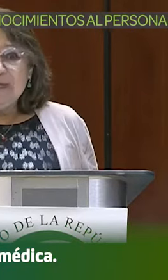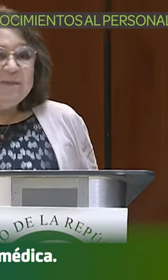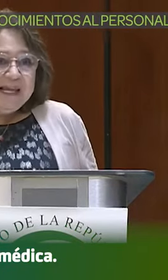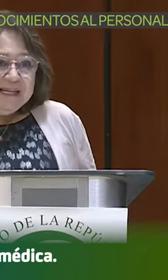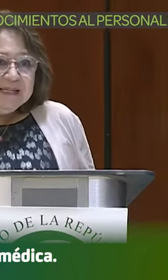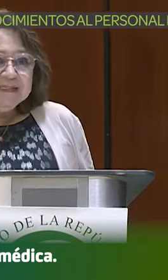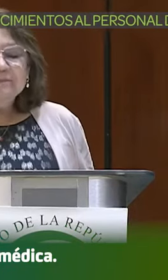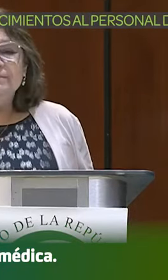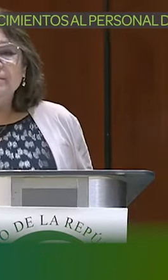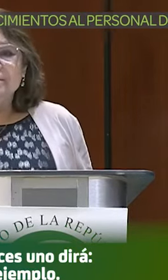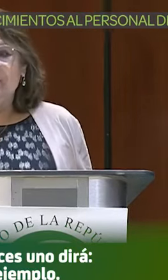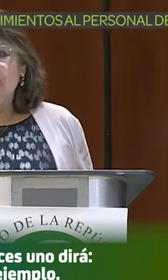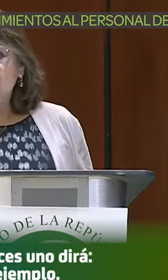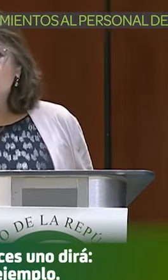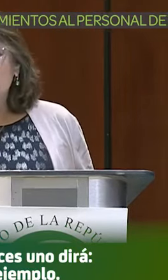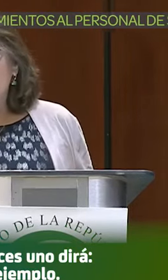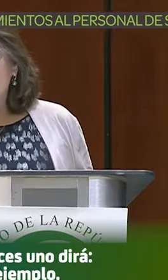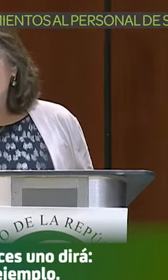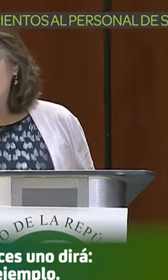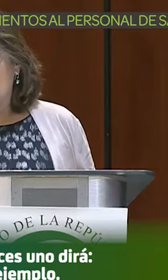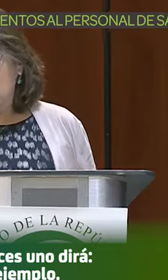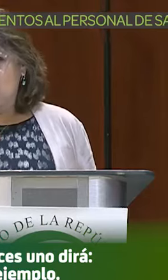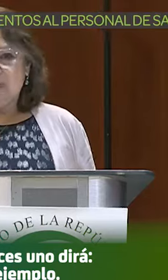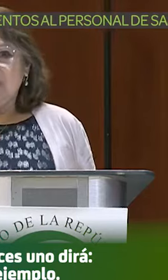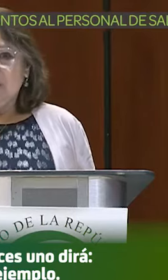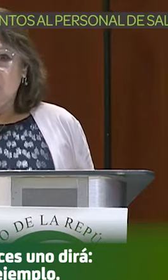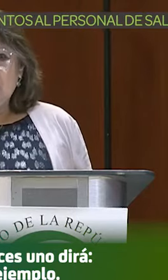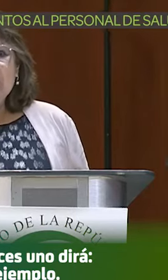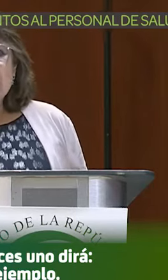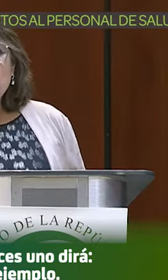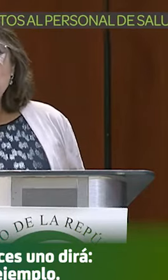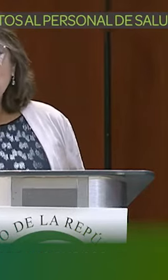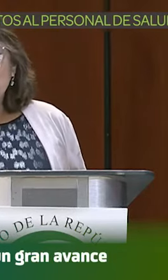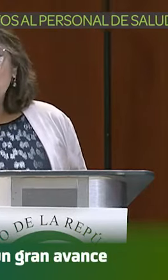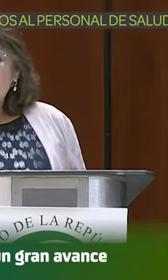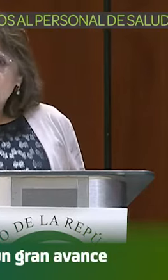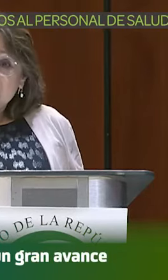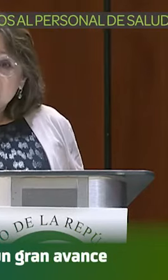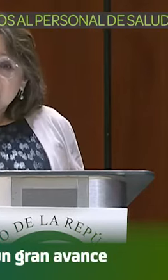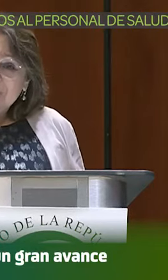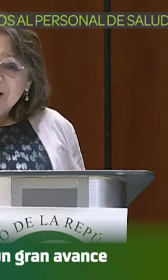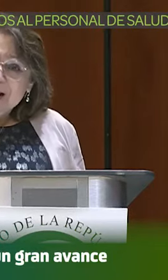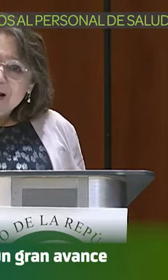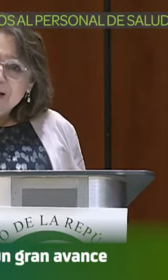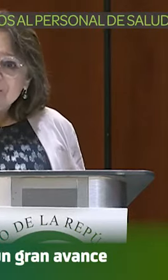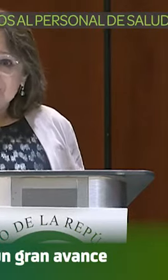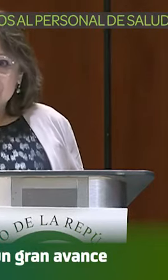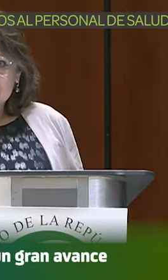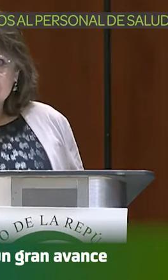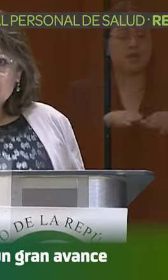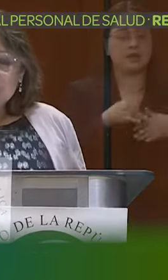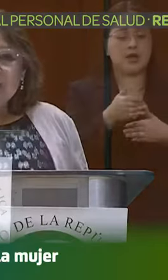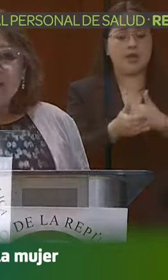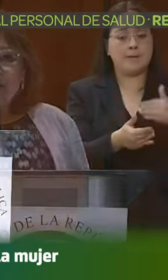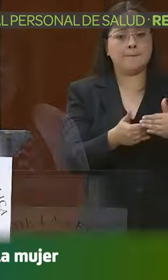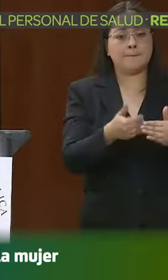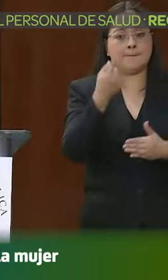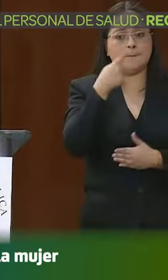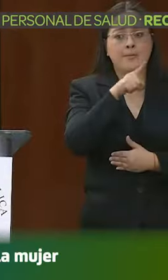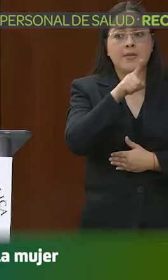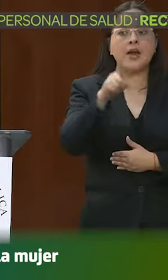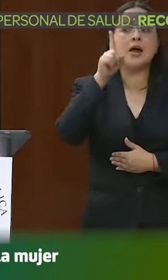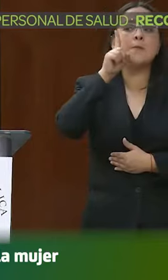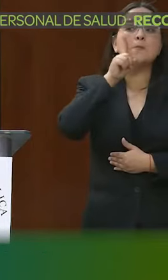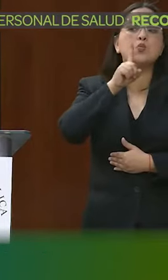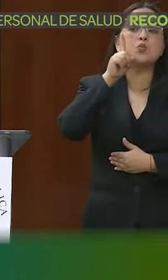de médica. Y entonces uno dirá, pues, un ejemplo. Pero fue un gran avance de la